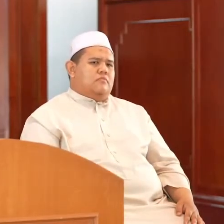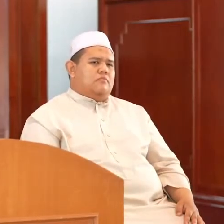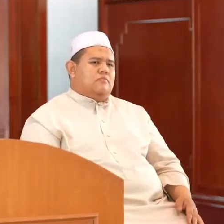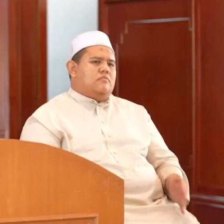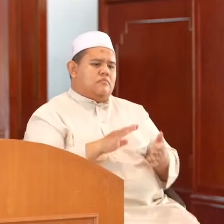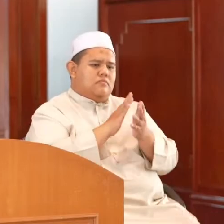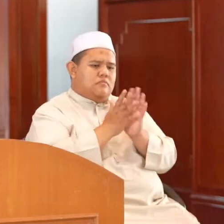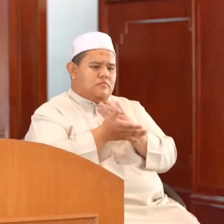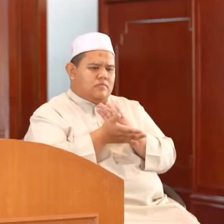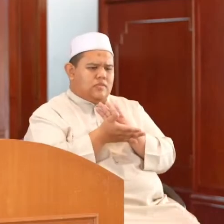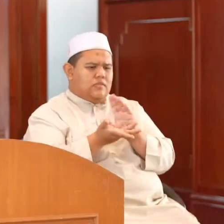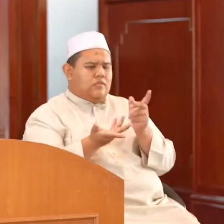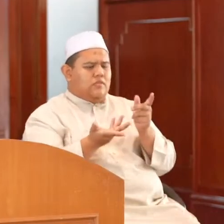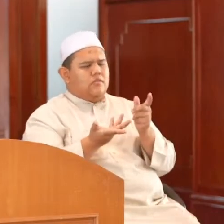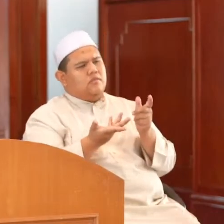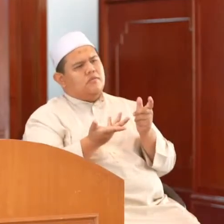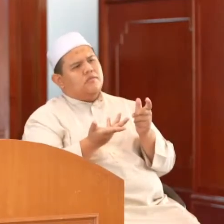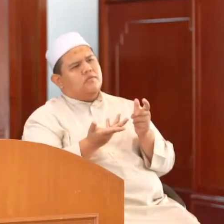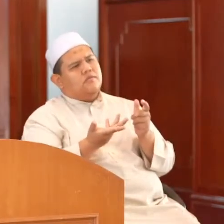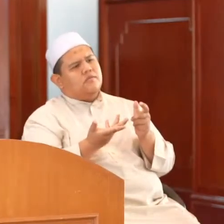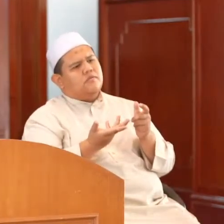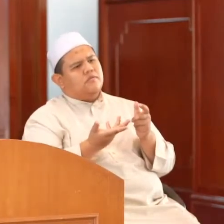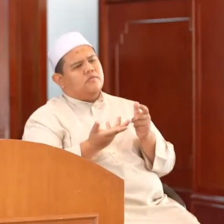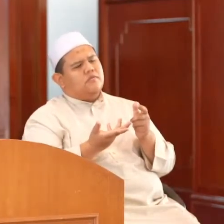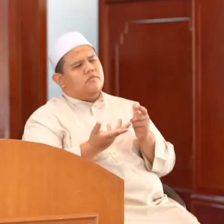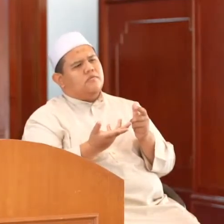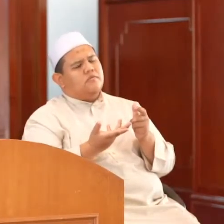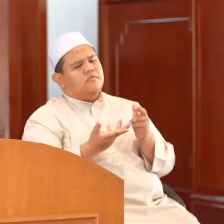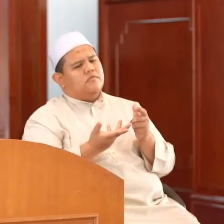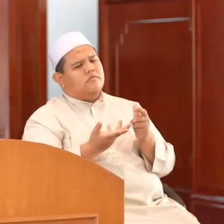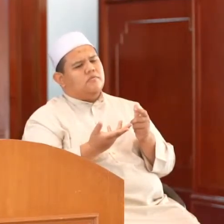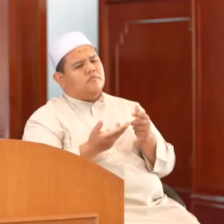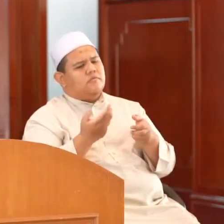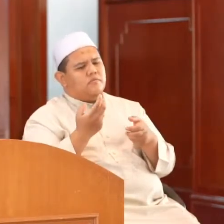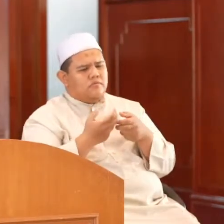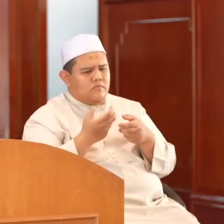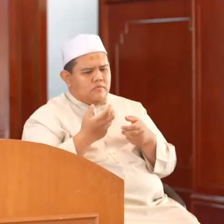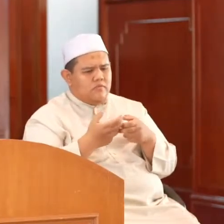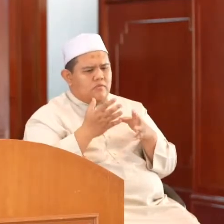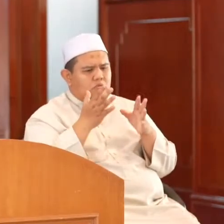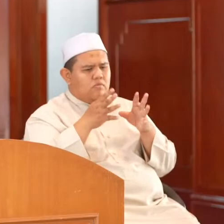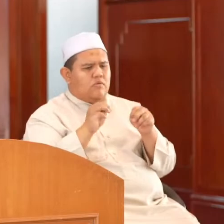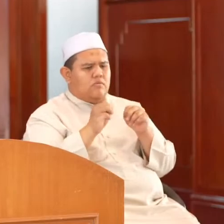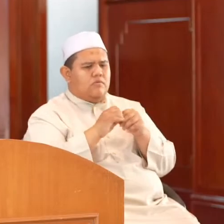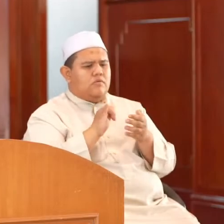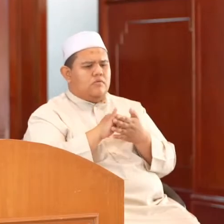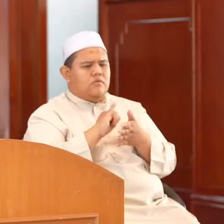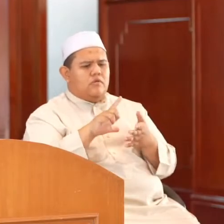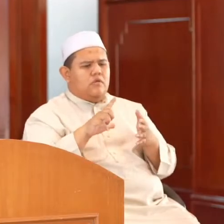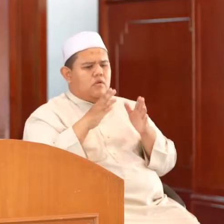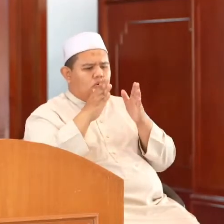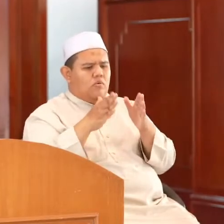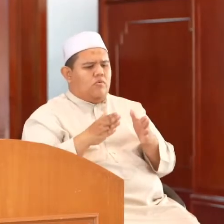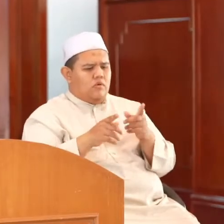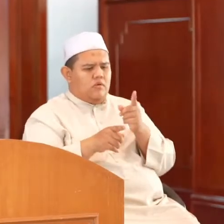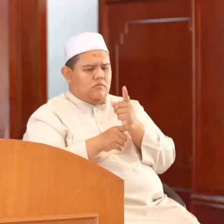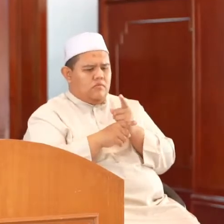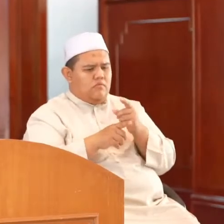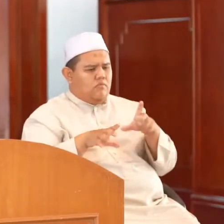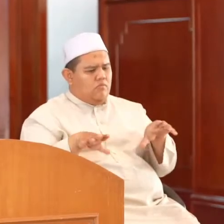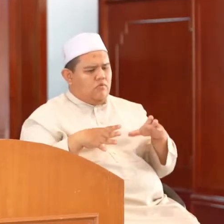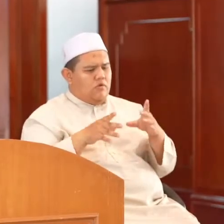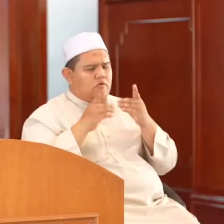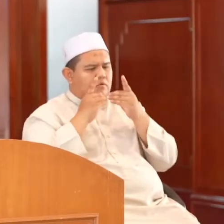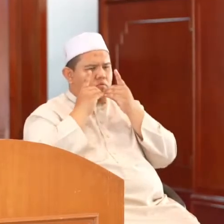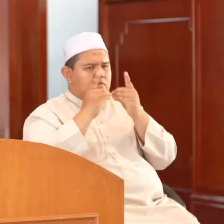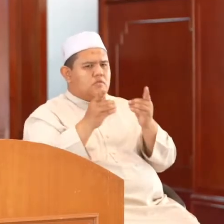Jadi parahnya di sini ialah berkenaan dengan orang yang spesies. Bila mana dia melakukan